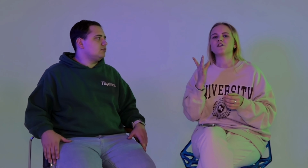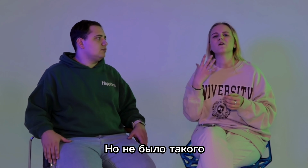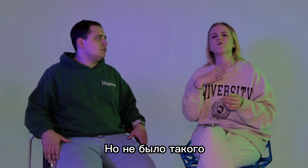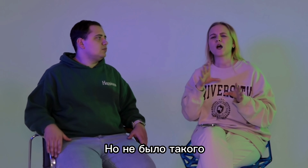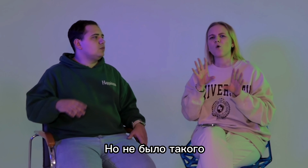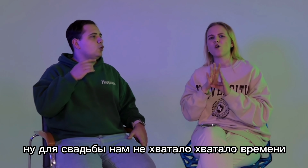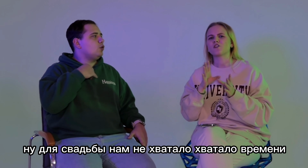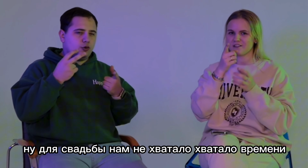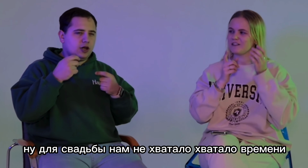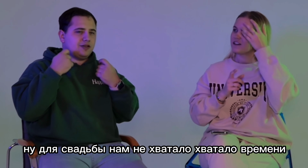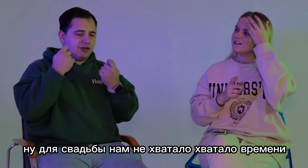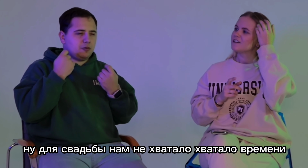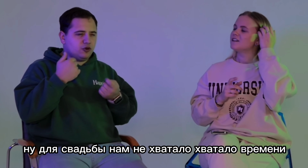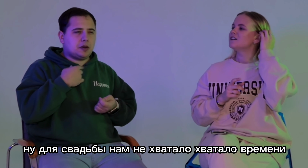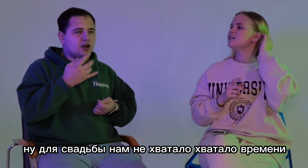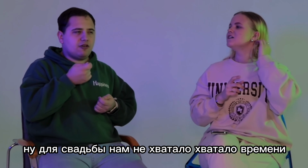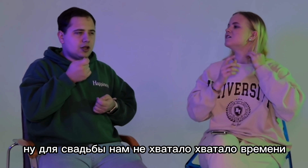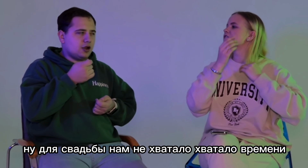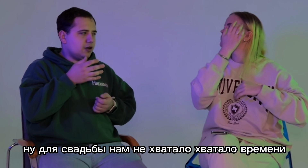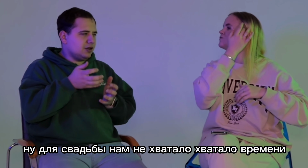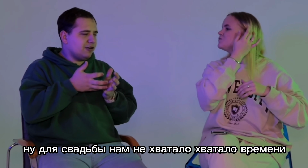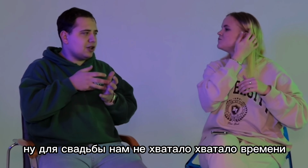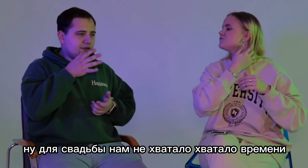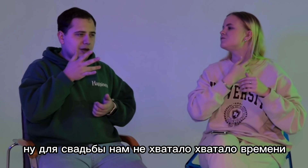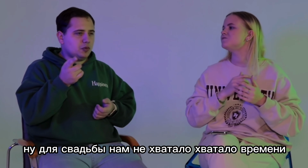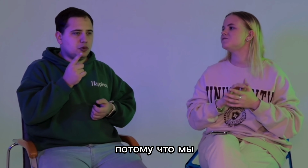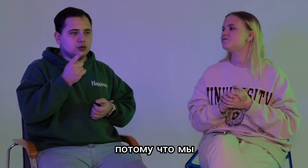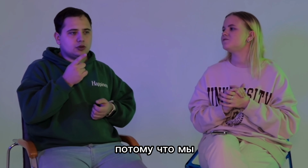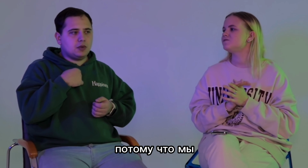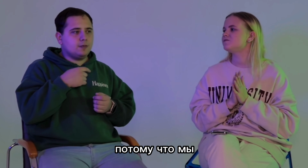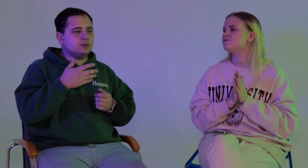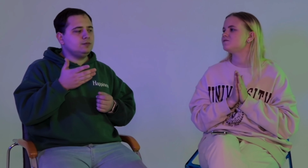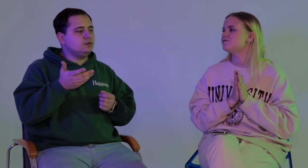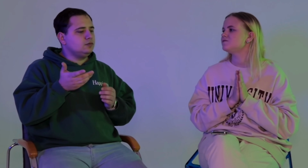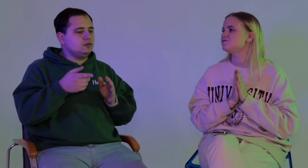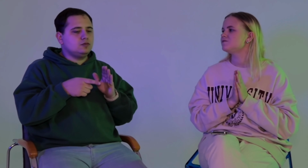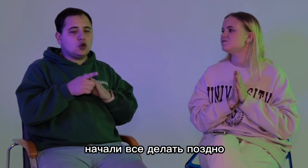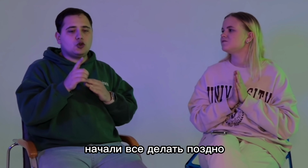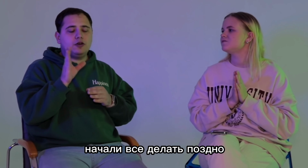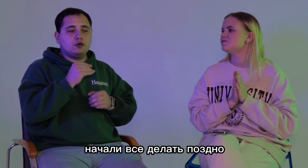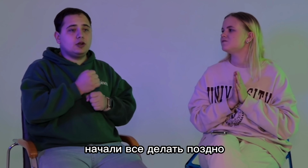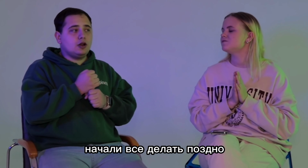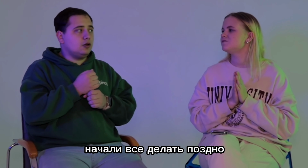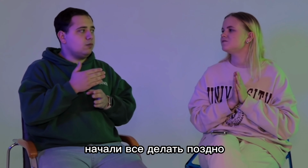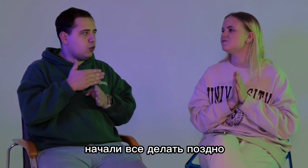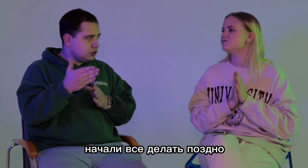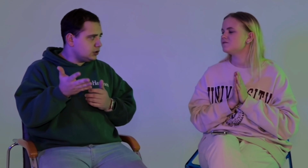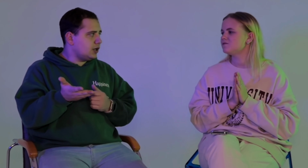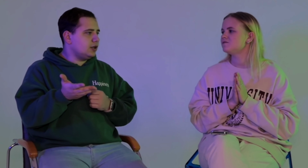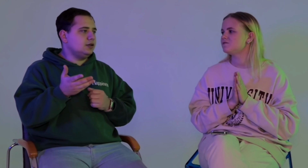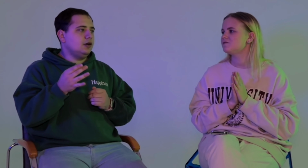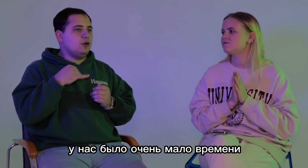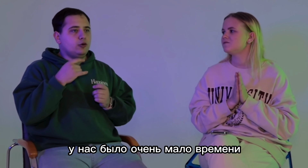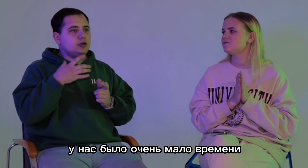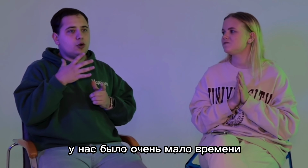Не было такого. Ну, для свадьбы нам не хватало. Хватало времени, потому что мы начали все делать поздно. И у нас было